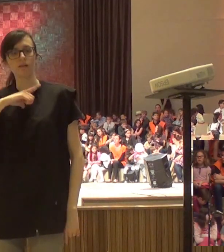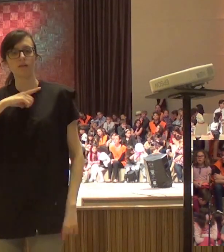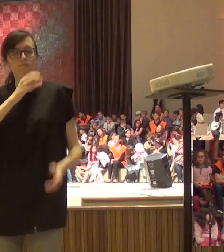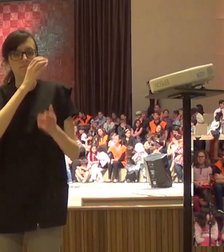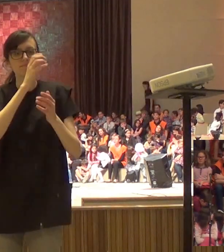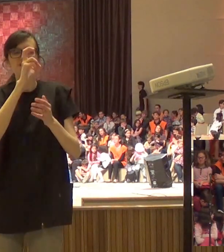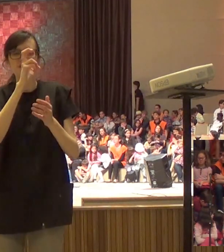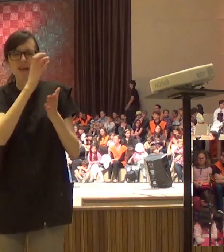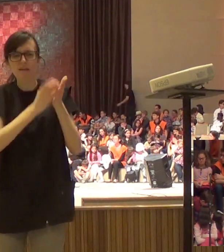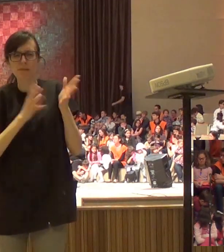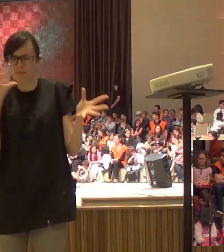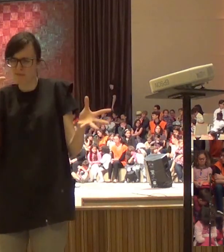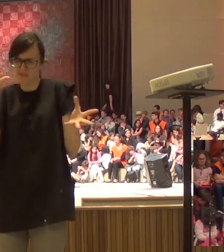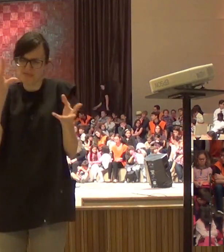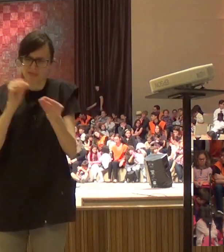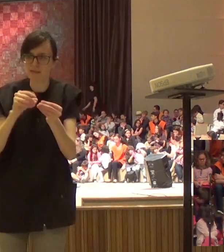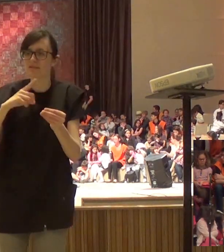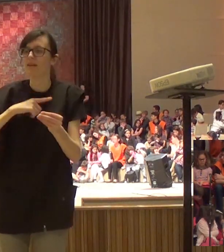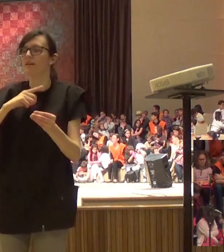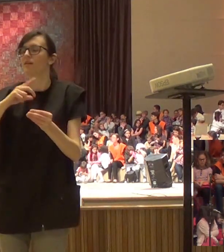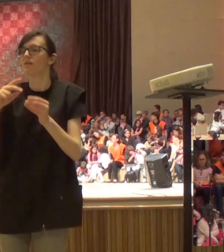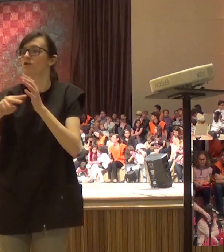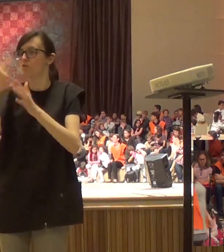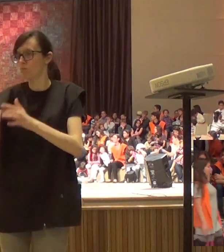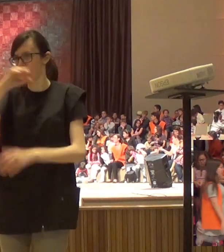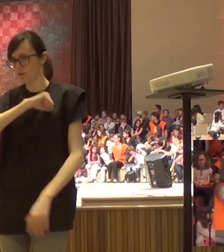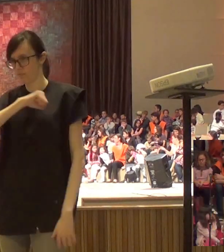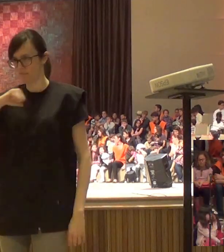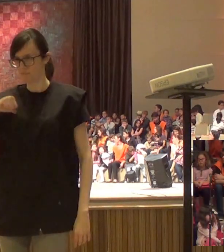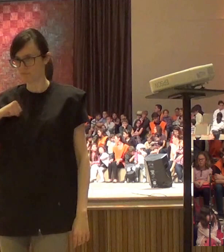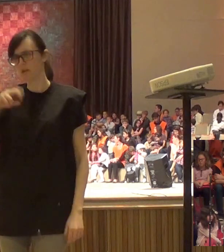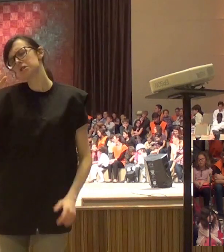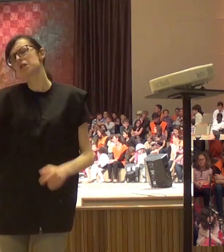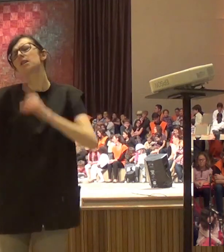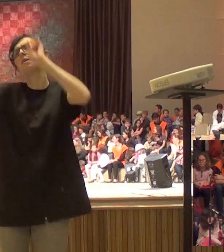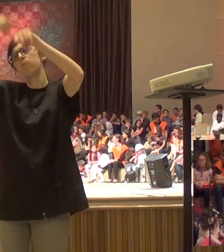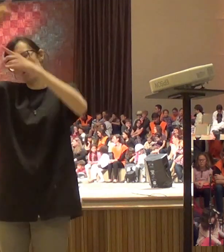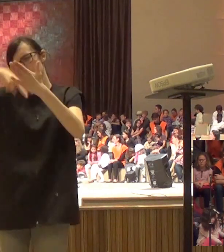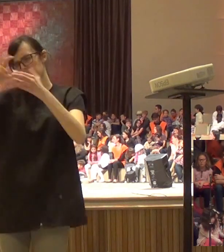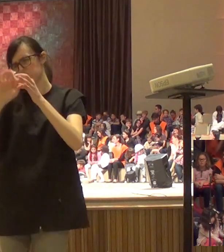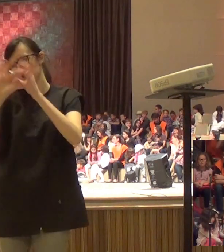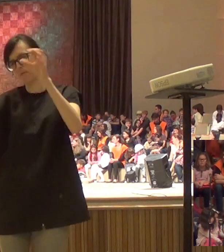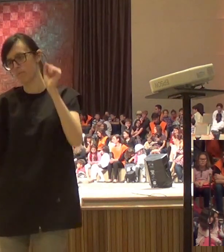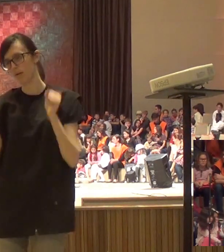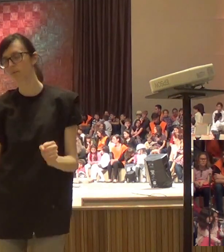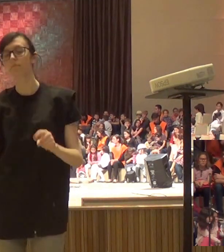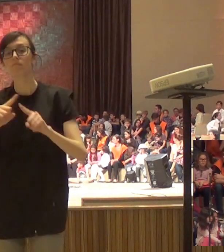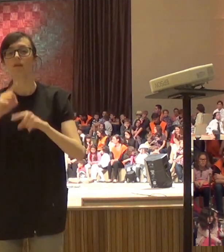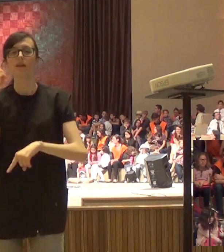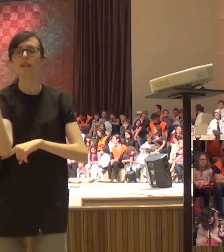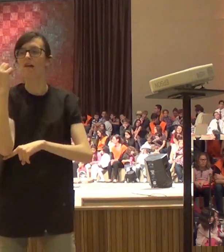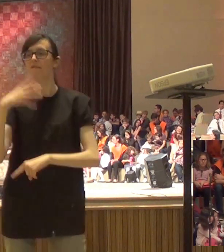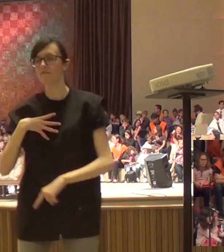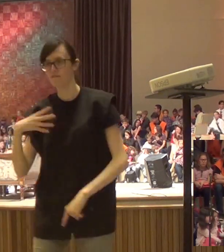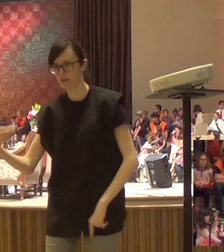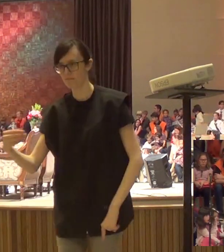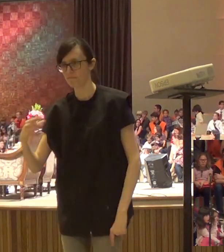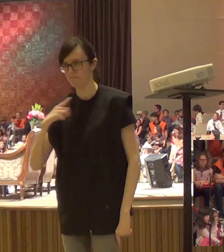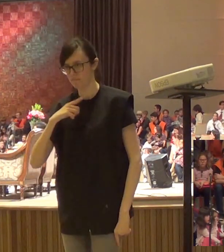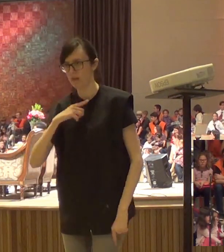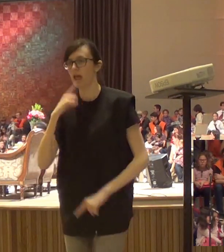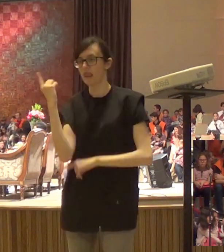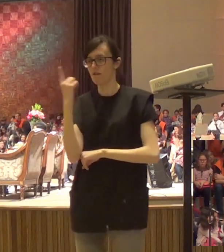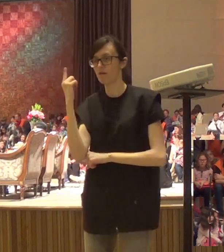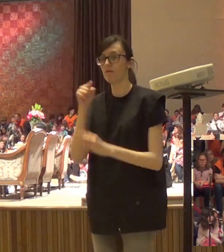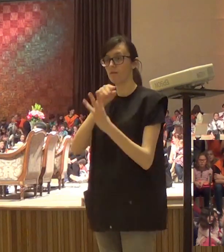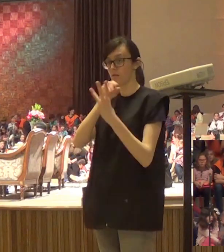em cinco capítulos da palavra de Deus, em 2 Samuel, do Teresel 18, se você quiser ler mais detalhadamente, mas nós temos três filhos